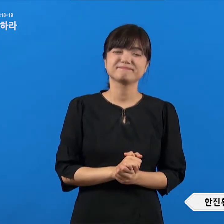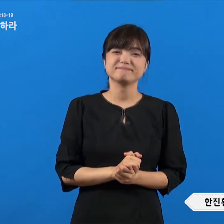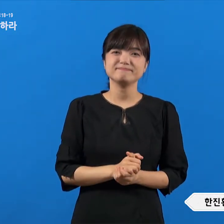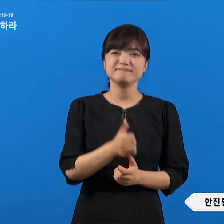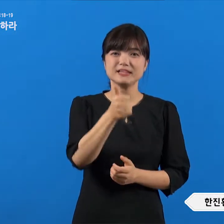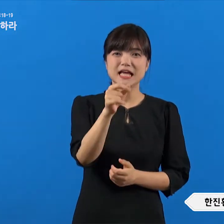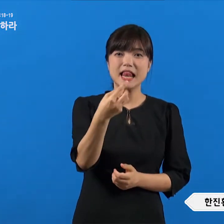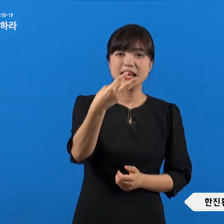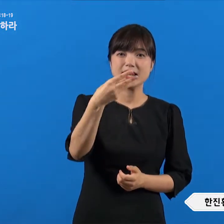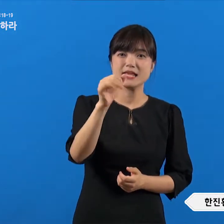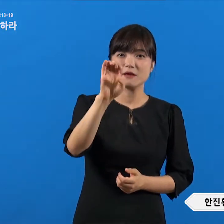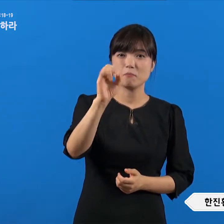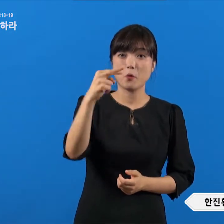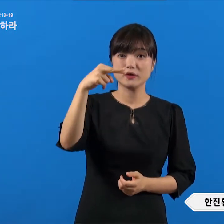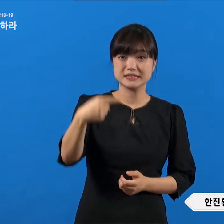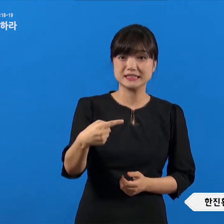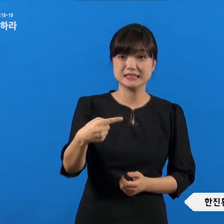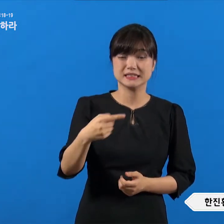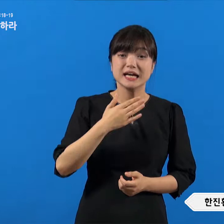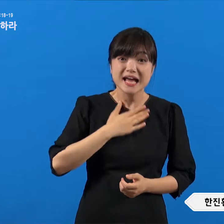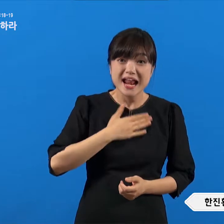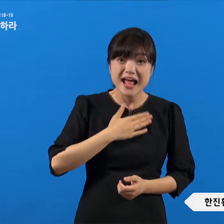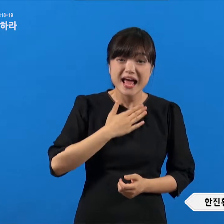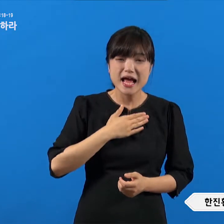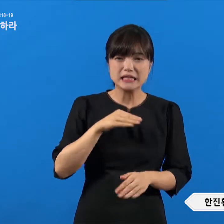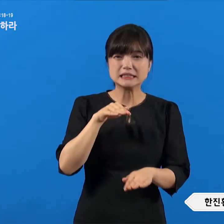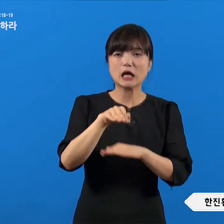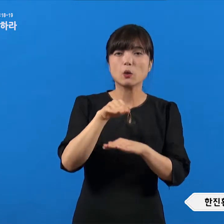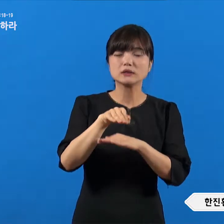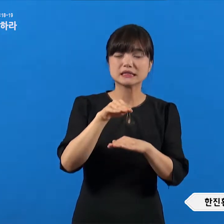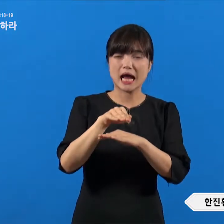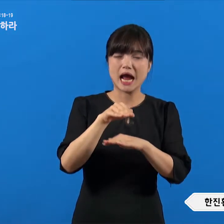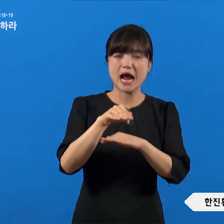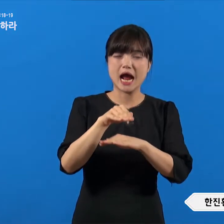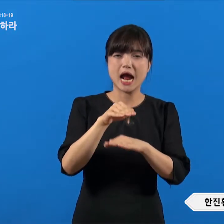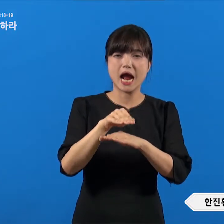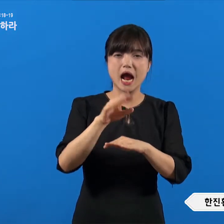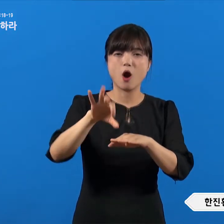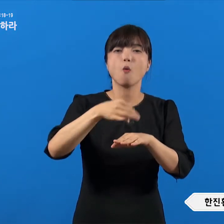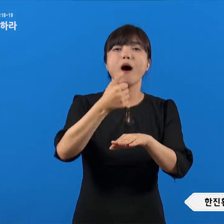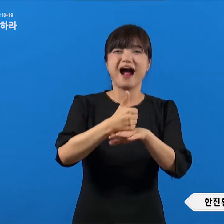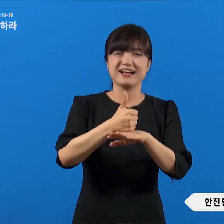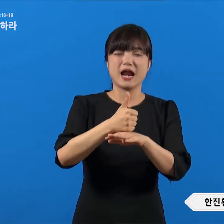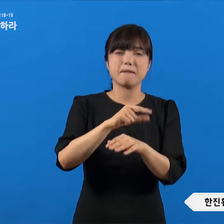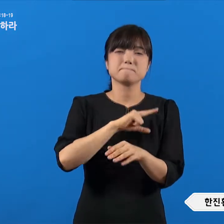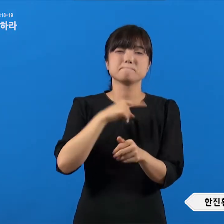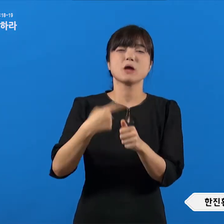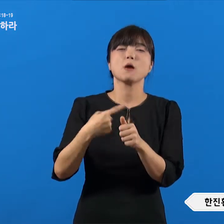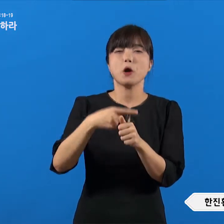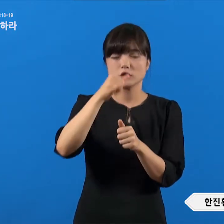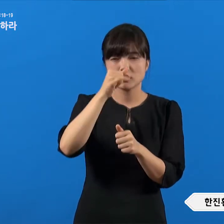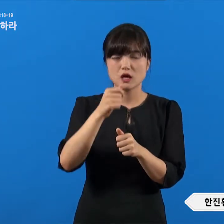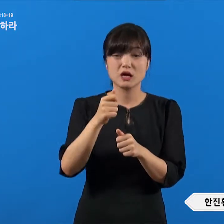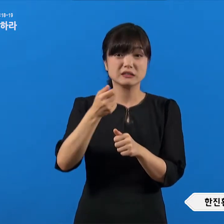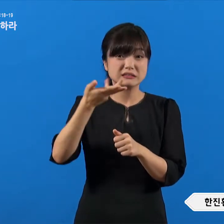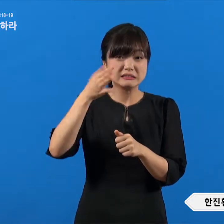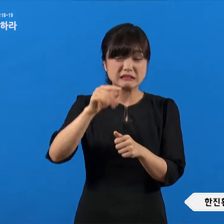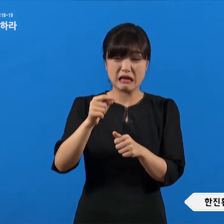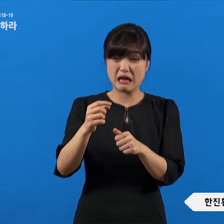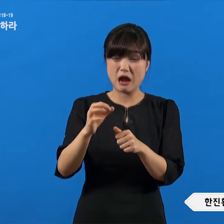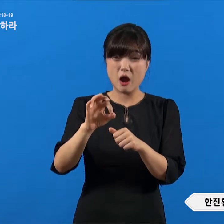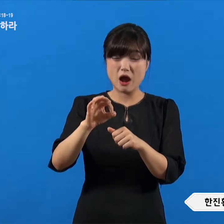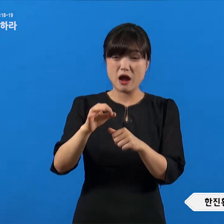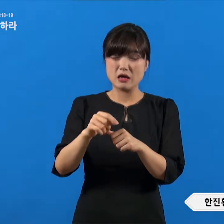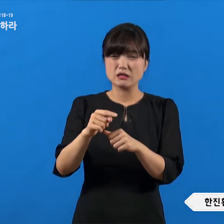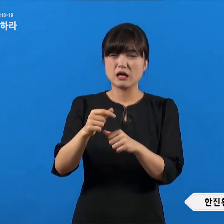헨리 포드는 자동차 왕입니다. 그런데 그냥 자동차 왕이 된 게 아니고 수많은 실패와